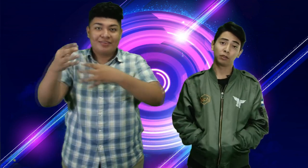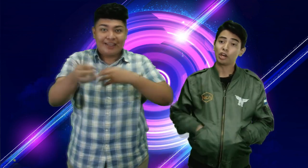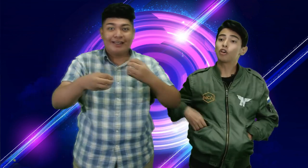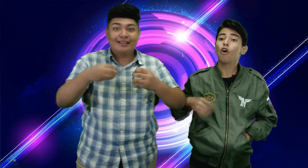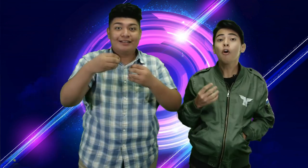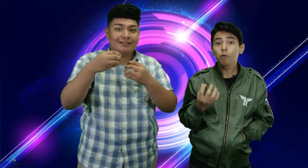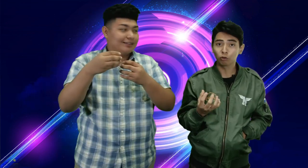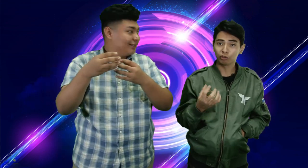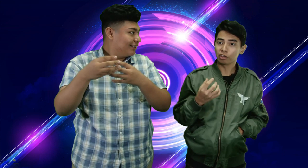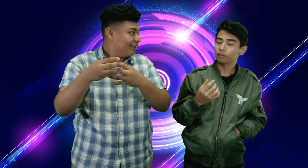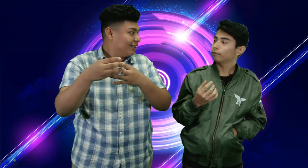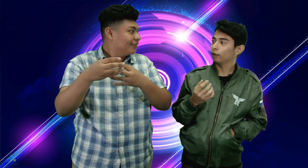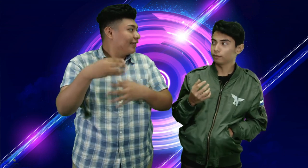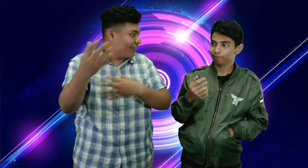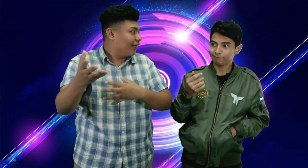que así